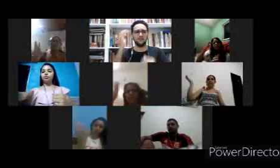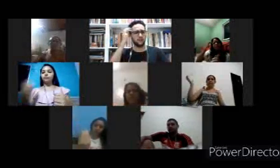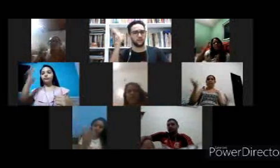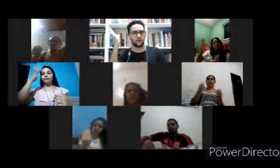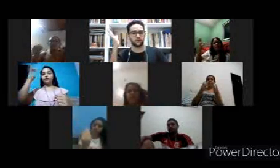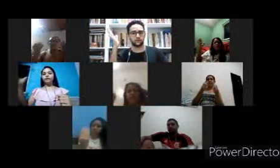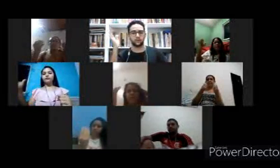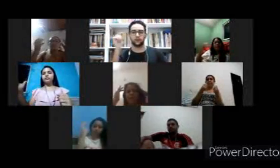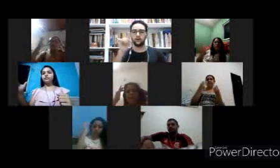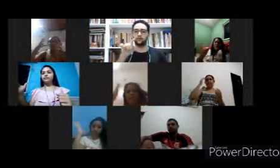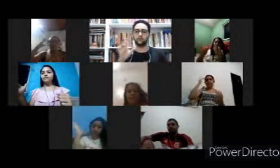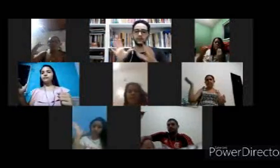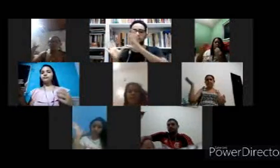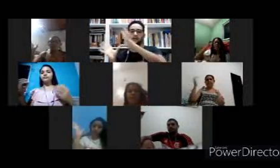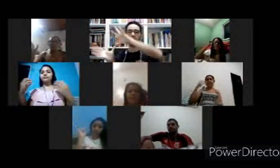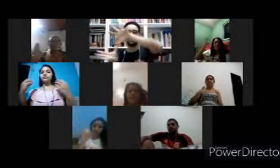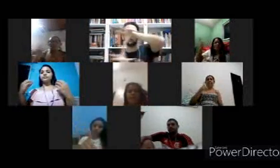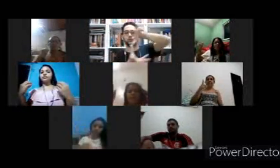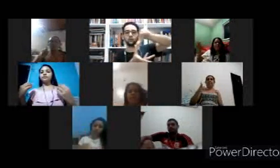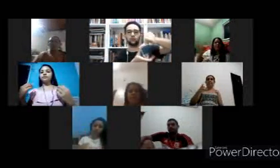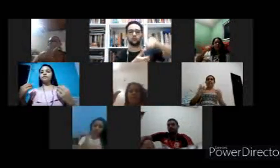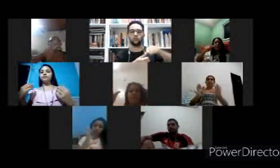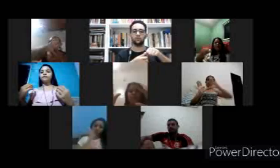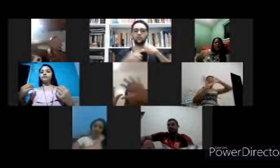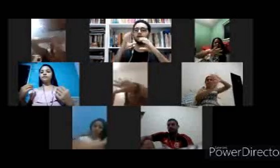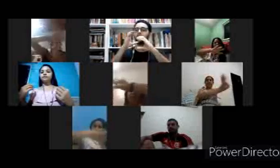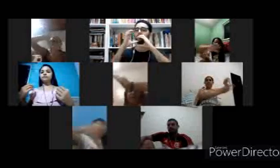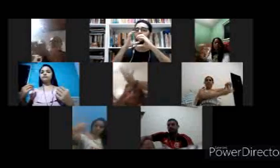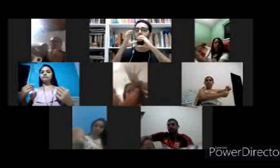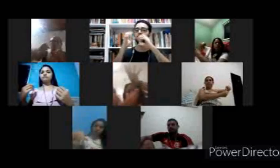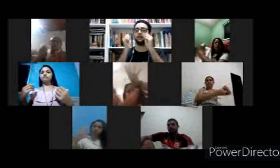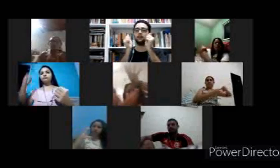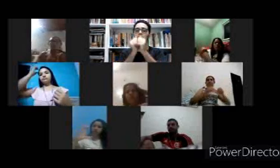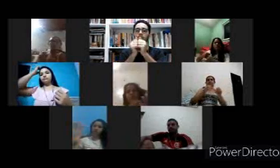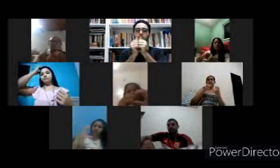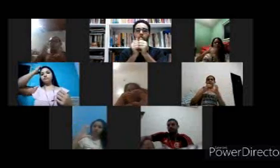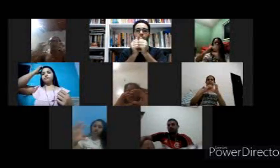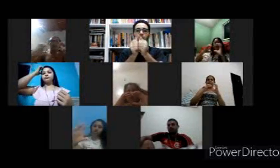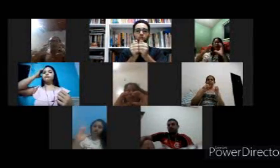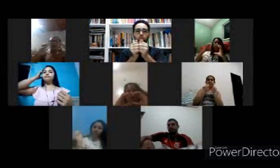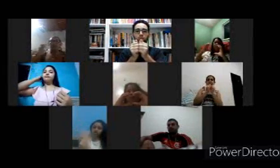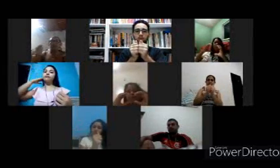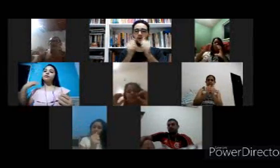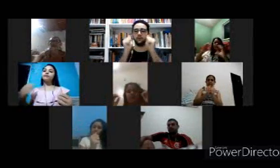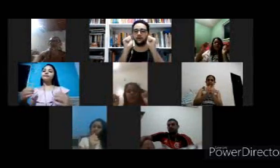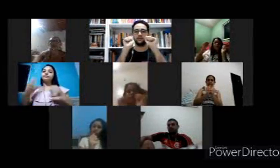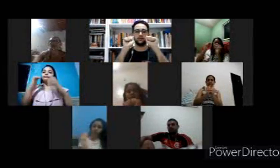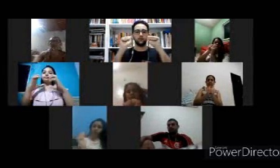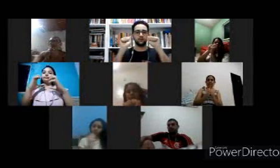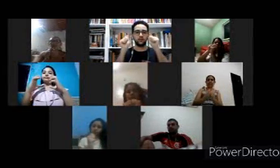extremamente fácil. Você e todo mundo canta junto. Eu pego as minhas 2 mãos